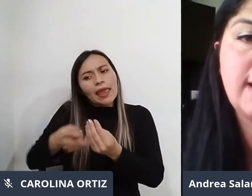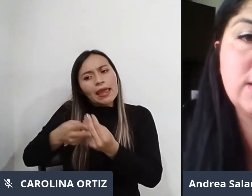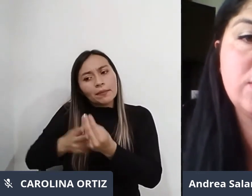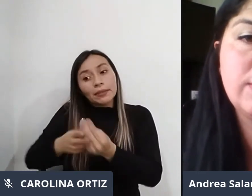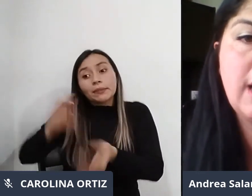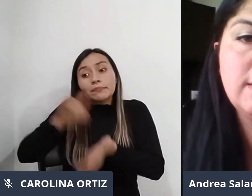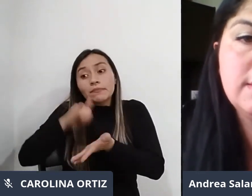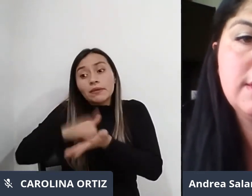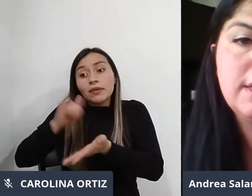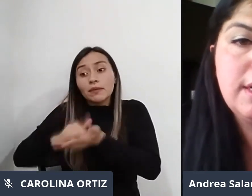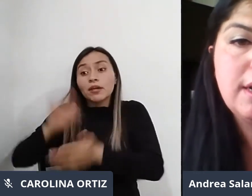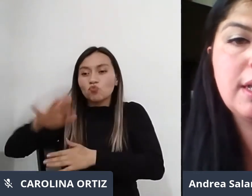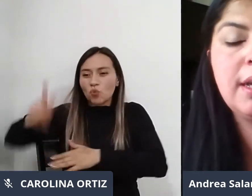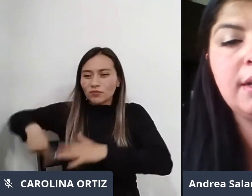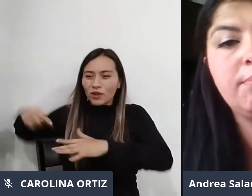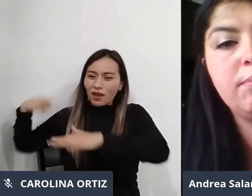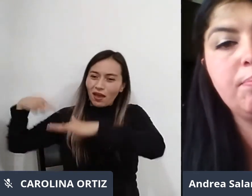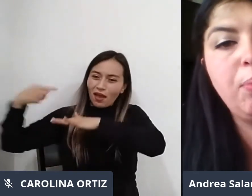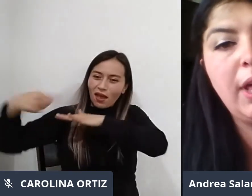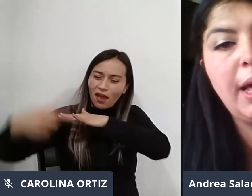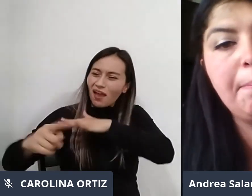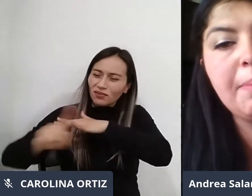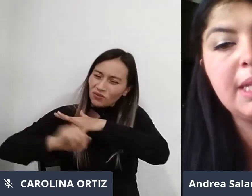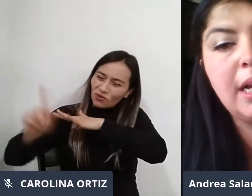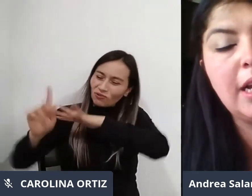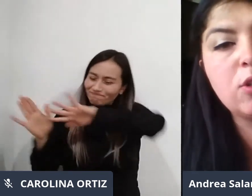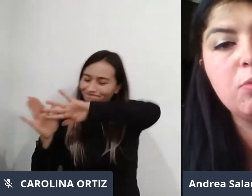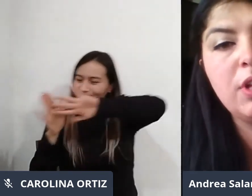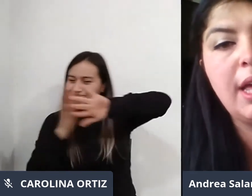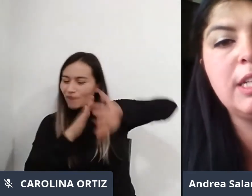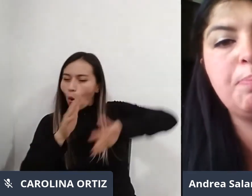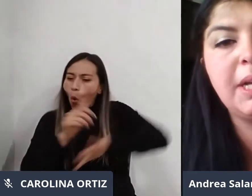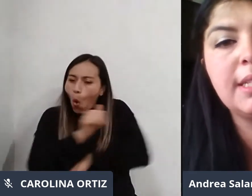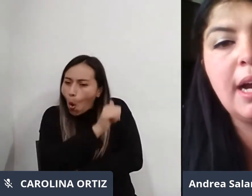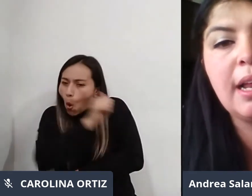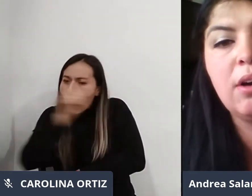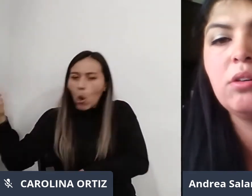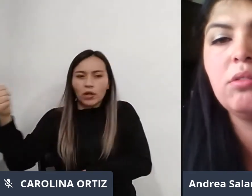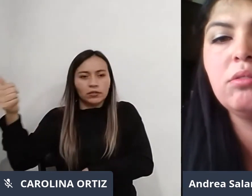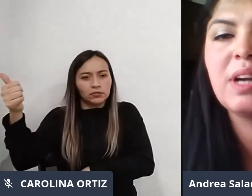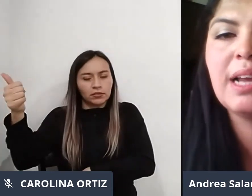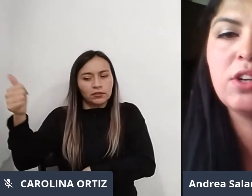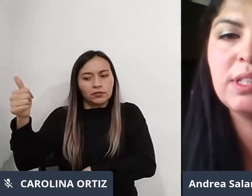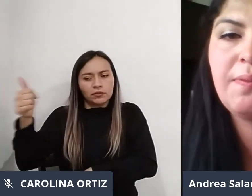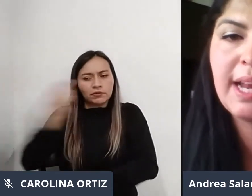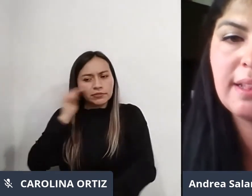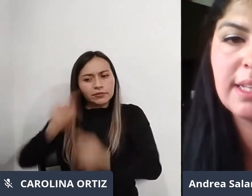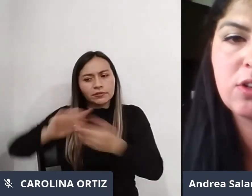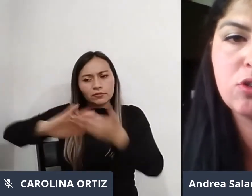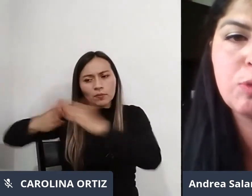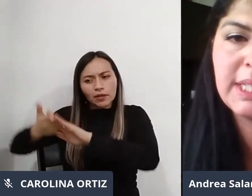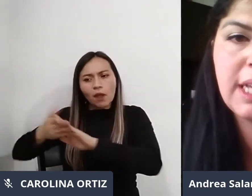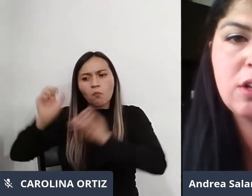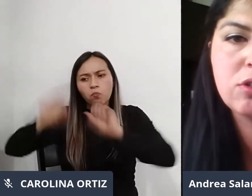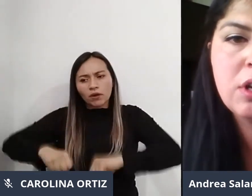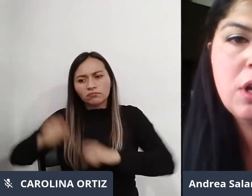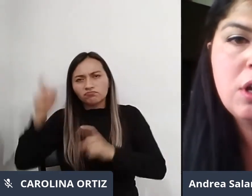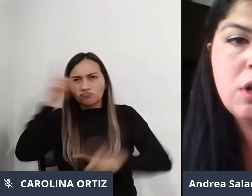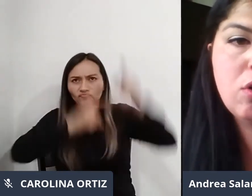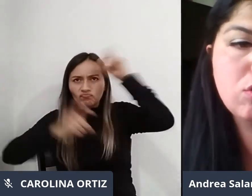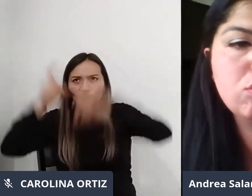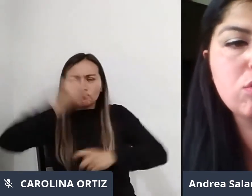la escuela tradicional, que puedan permitirle a las comunidades pensar relaciones diferentes con sus